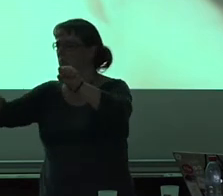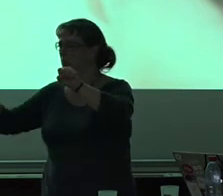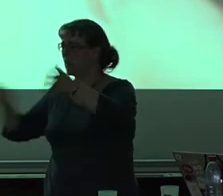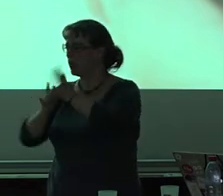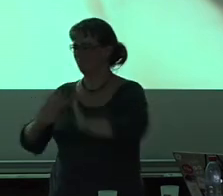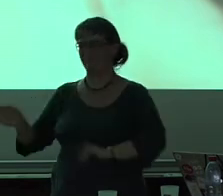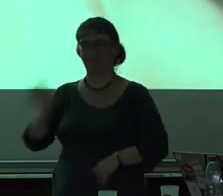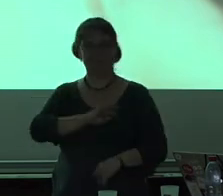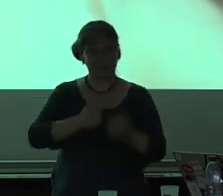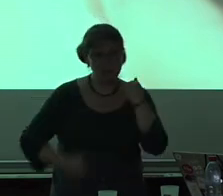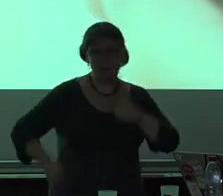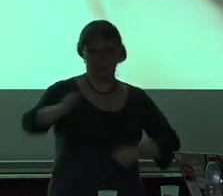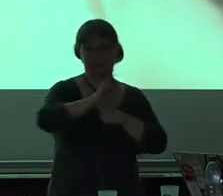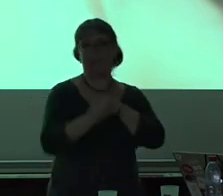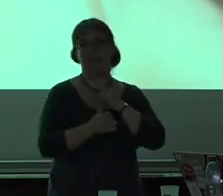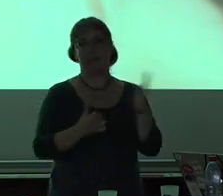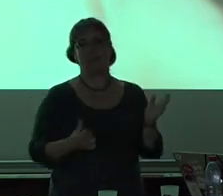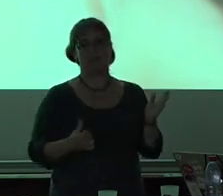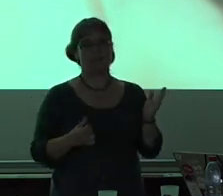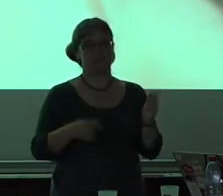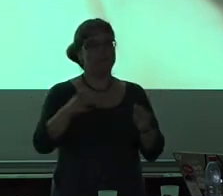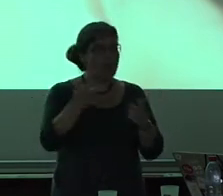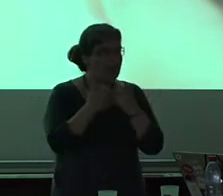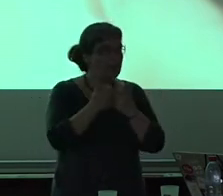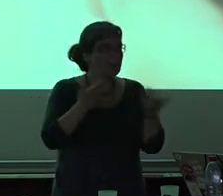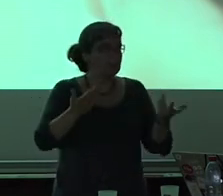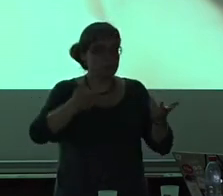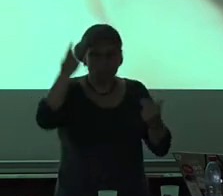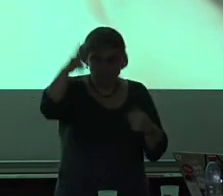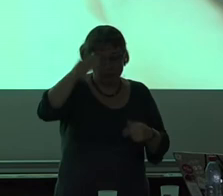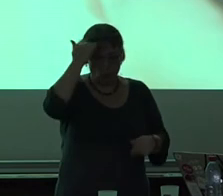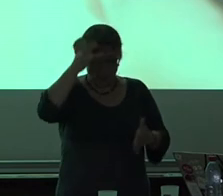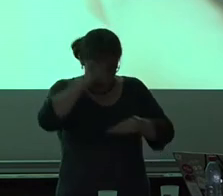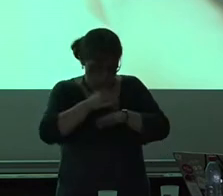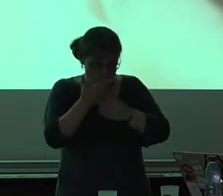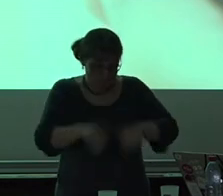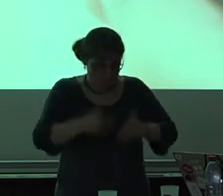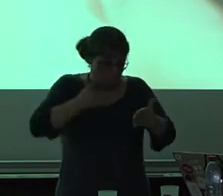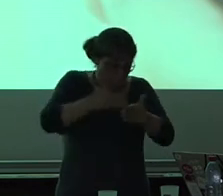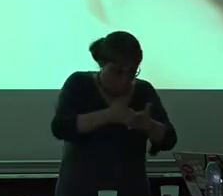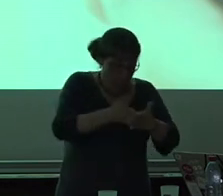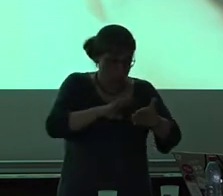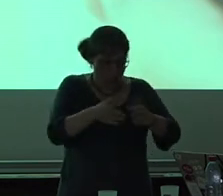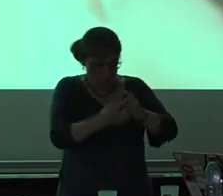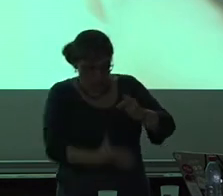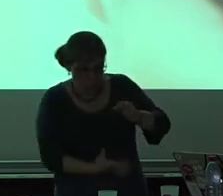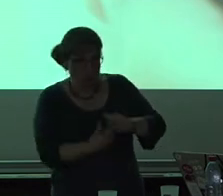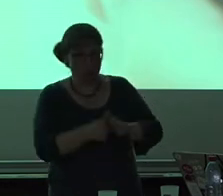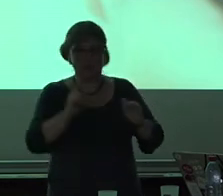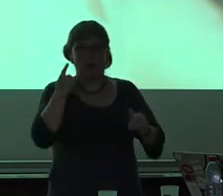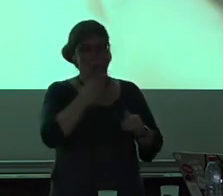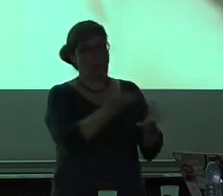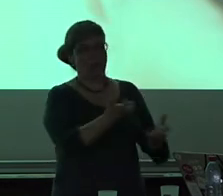la notion qui n'a pas déjà été faite. Ça vous permet à la fois de vous différencier, donc d'avoir des personnes qui vont venir voir votre